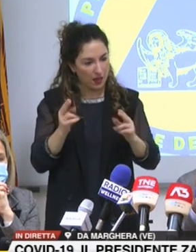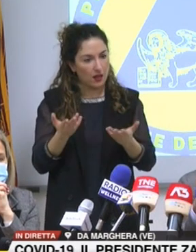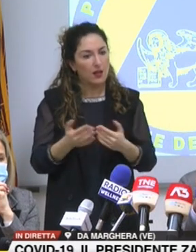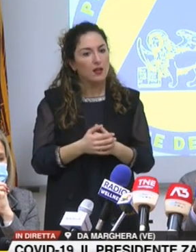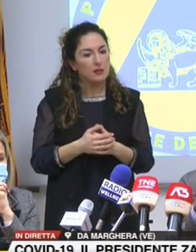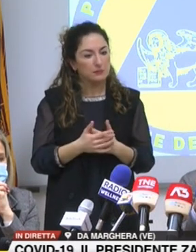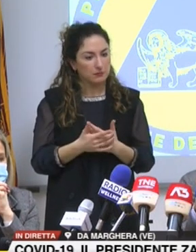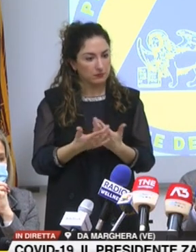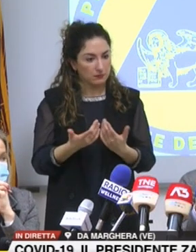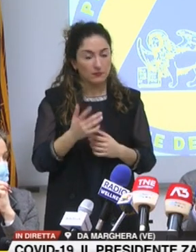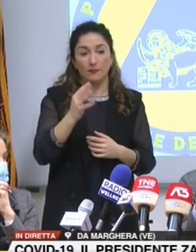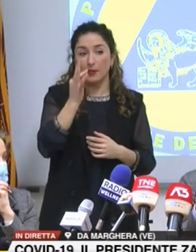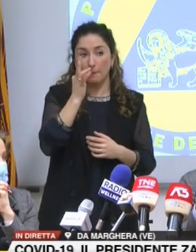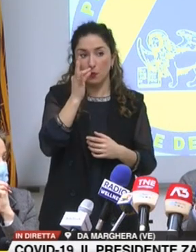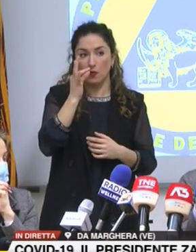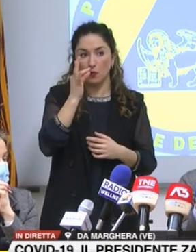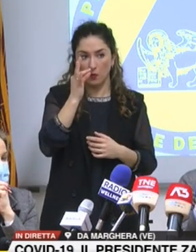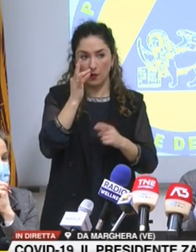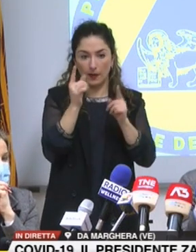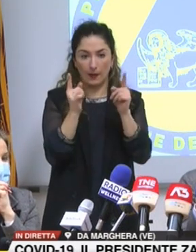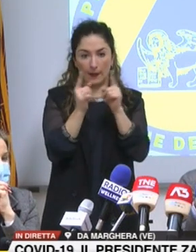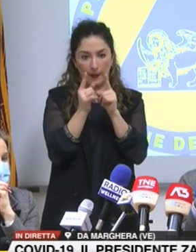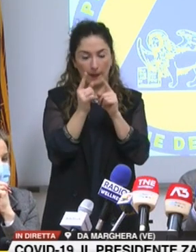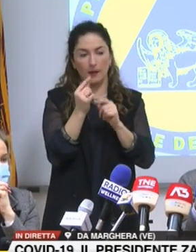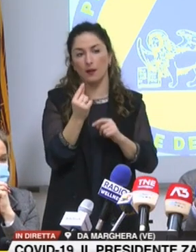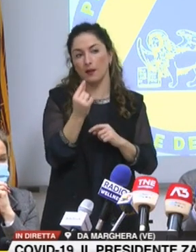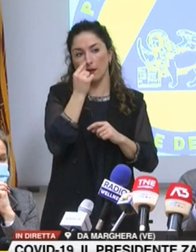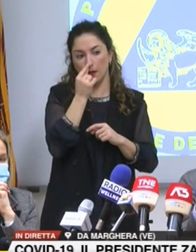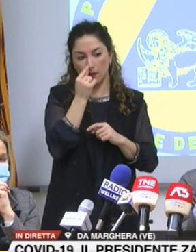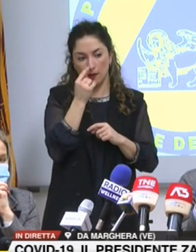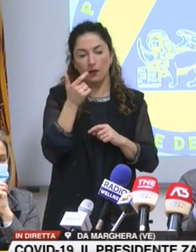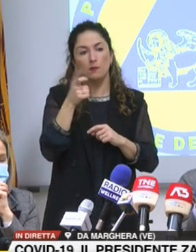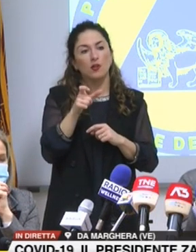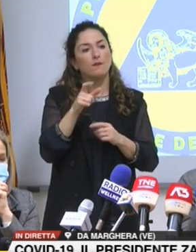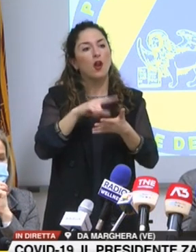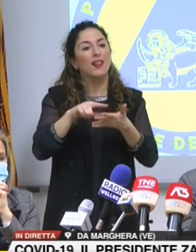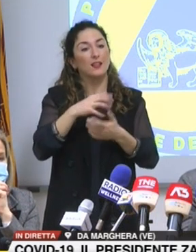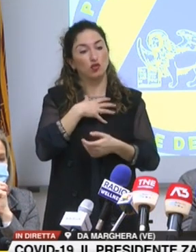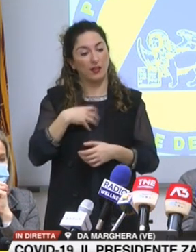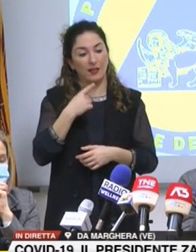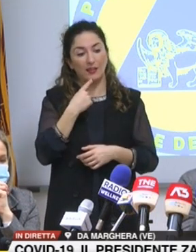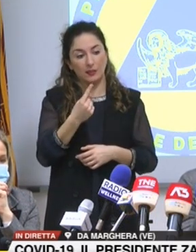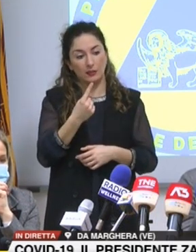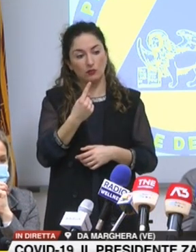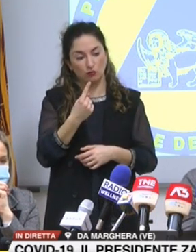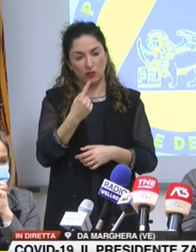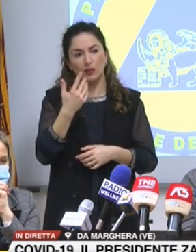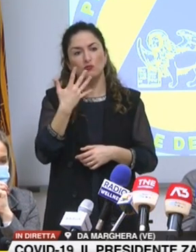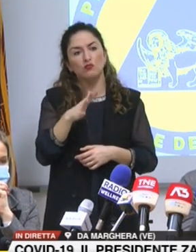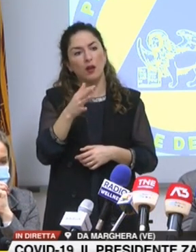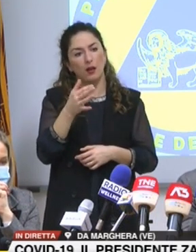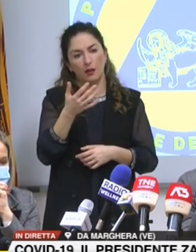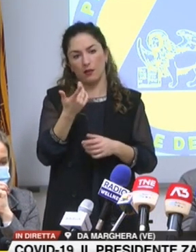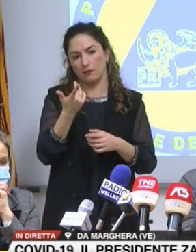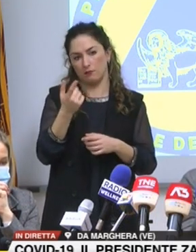ridotto il tampone, non è più nasofaringeo, ma fanno quello in fossa nasale, perché la letteratura scientifica dice che l'antigene lo si trova in fossa nasale,